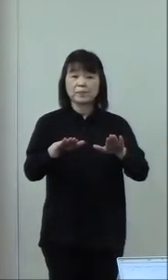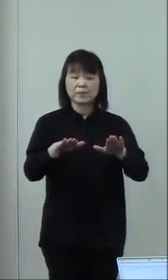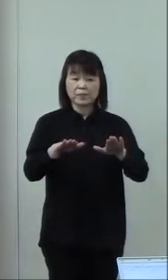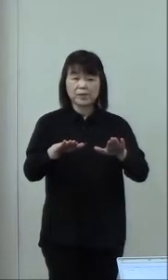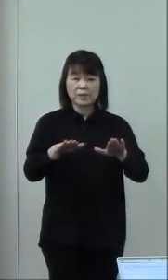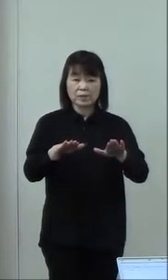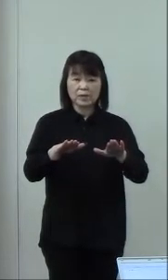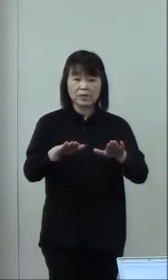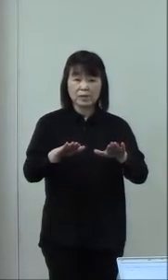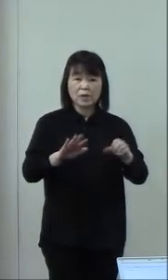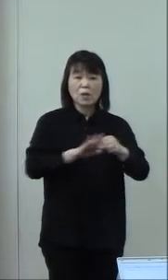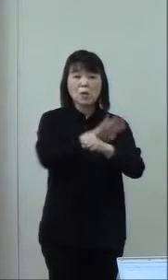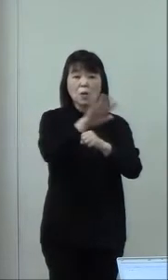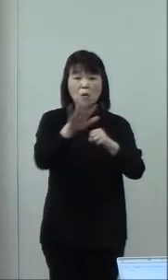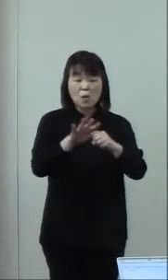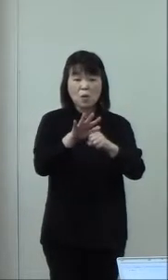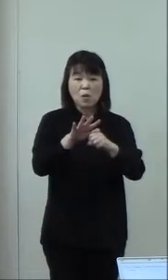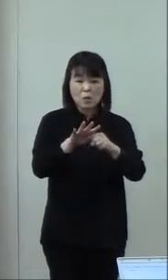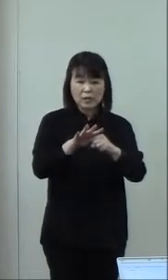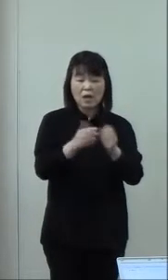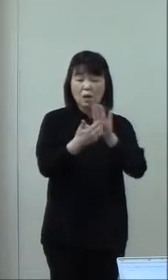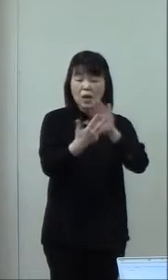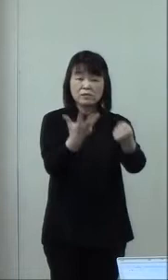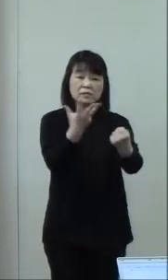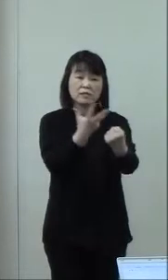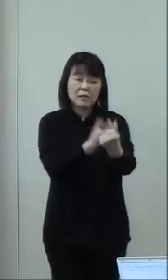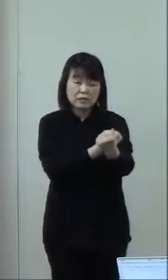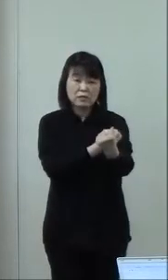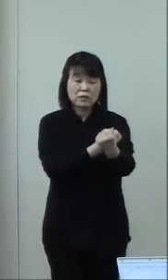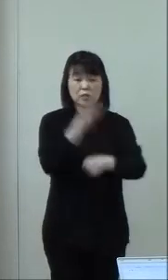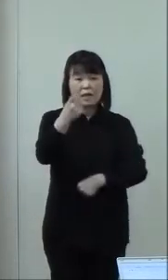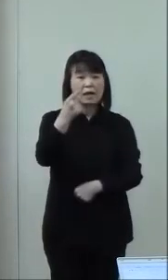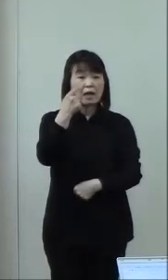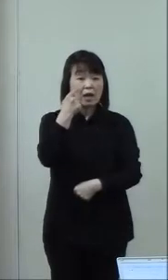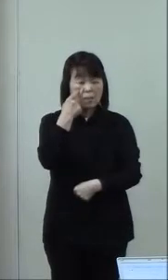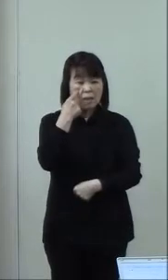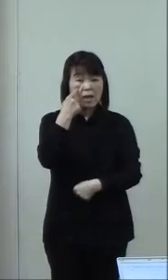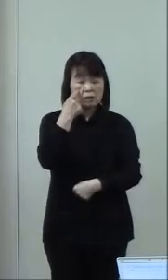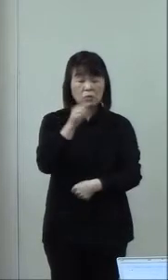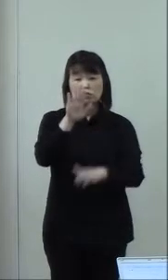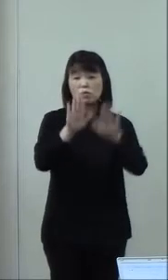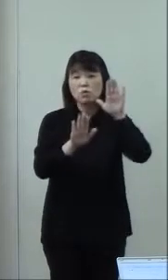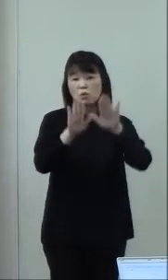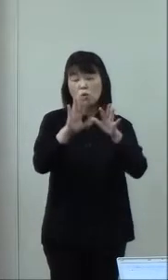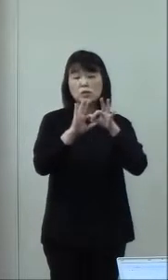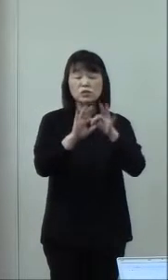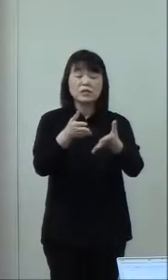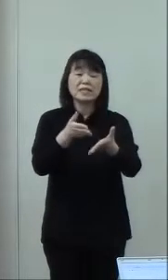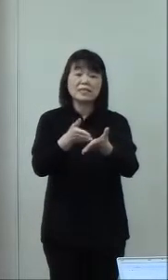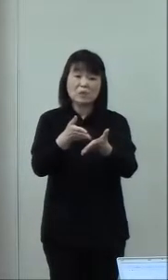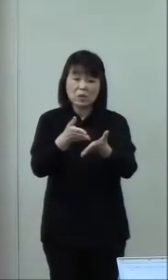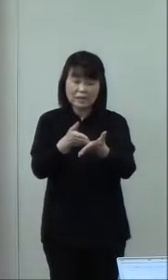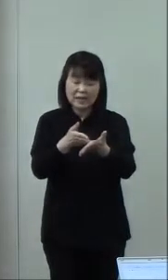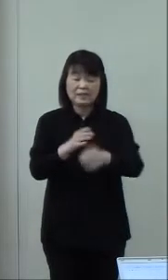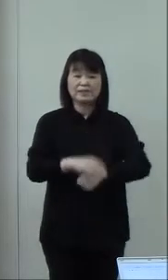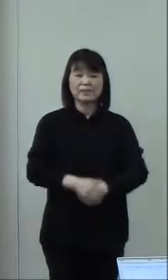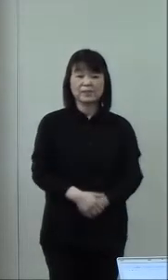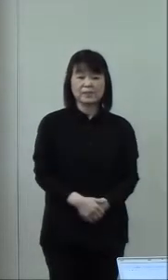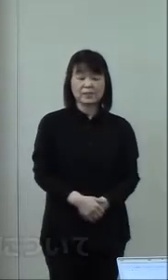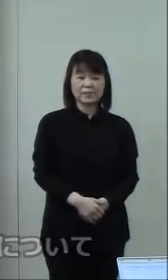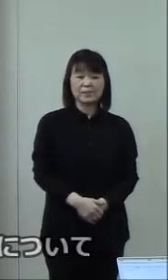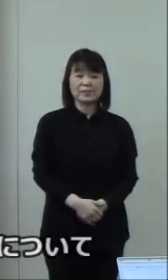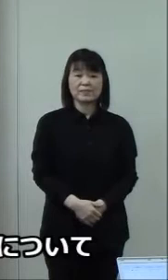ワクチン接種について、特に3回目接種の実施状況等について説明をしたいというふうに思います。それ